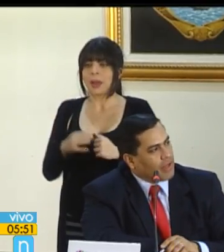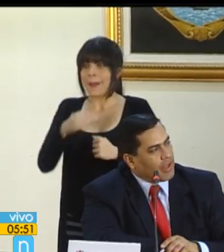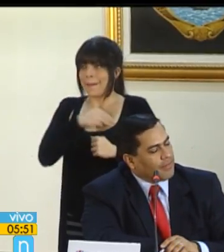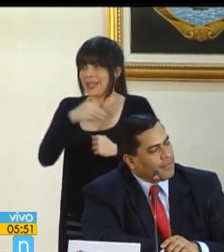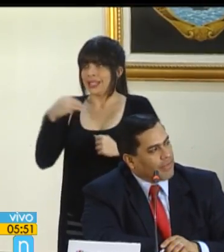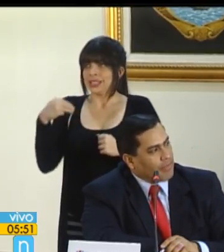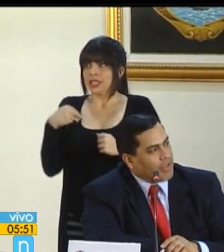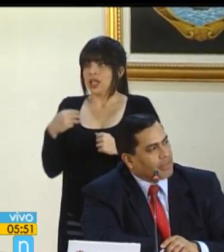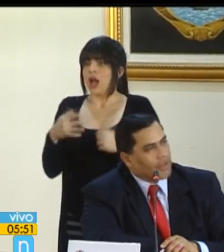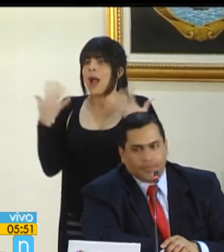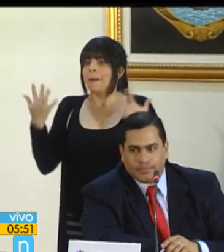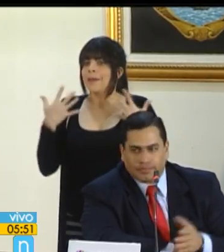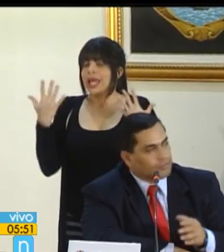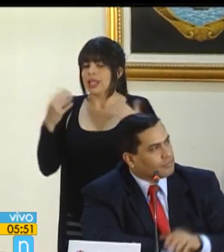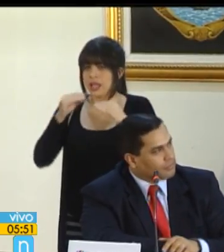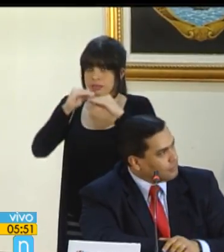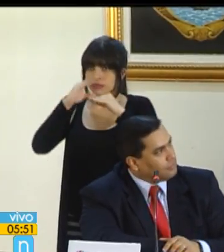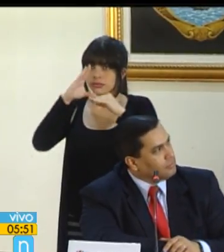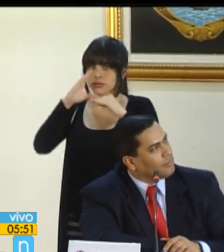Ministerio de Ambiente.